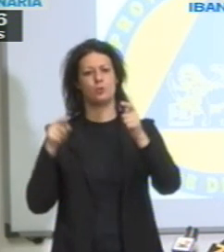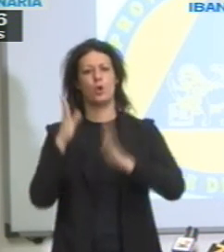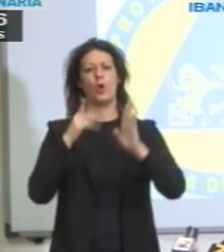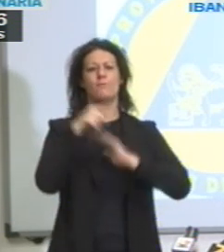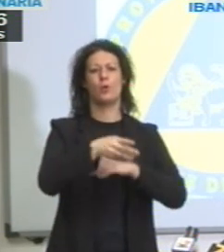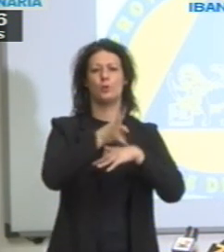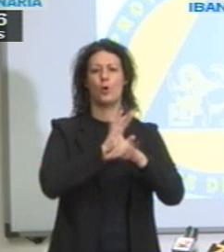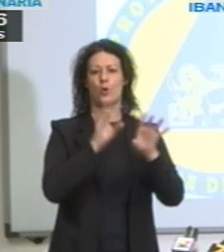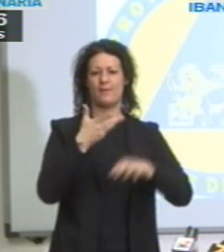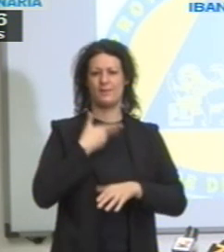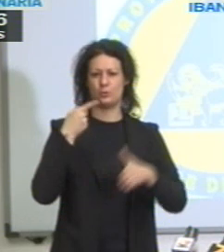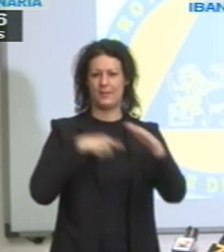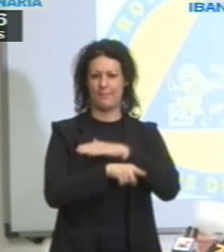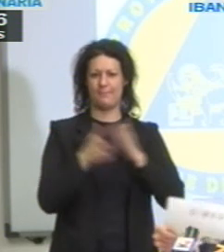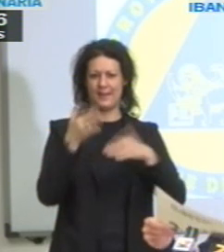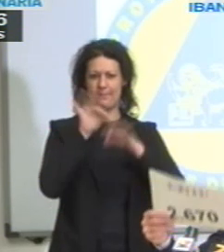sono